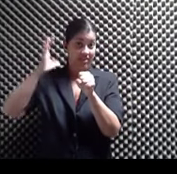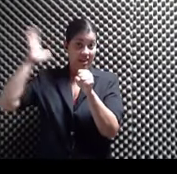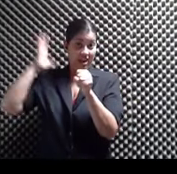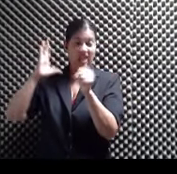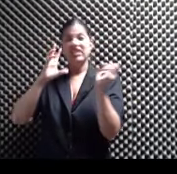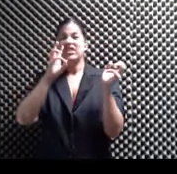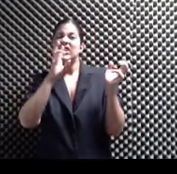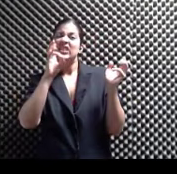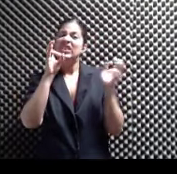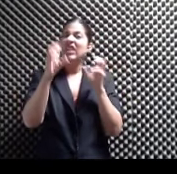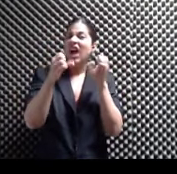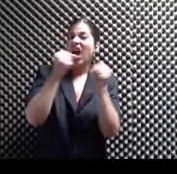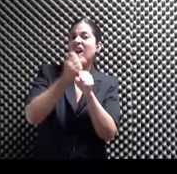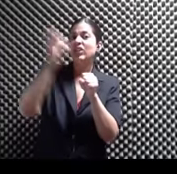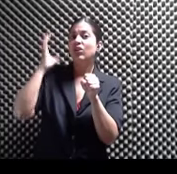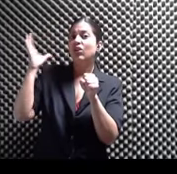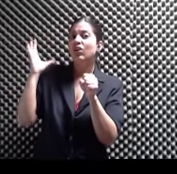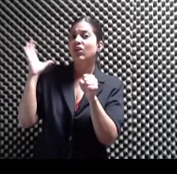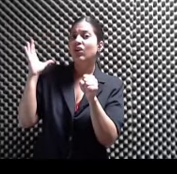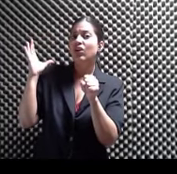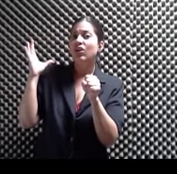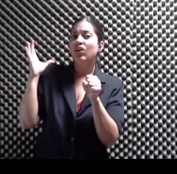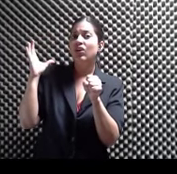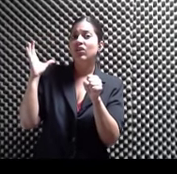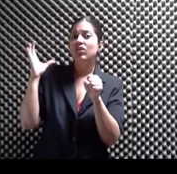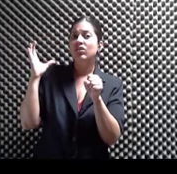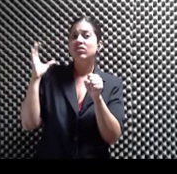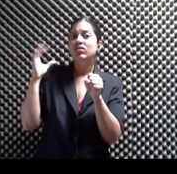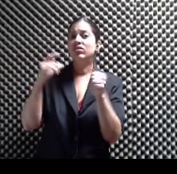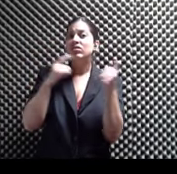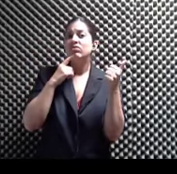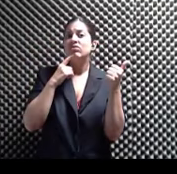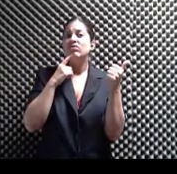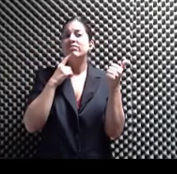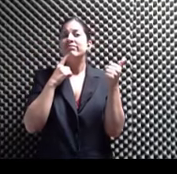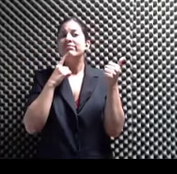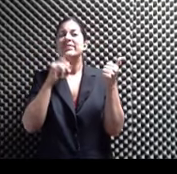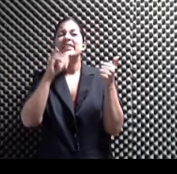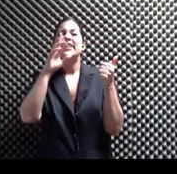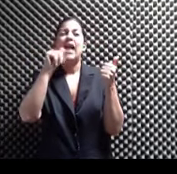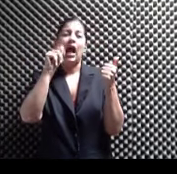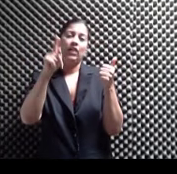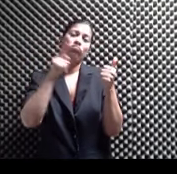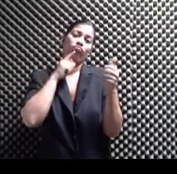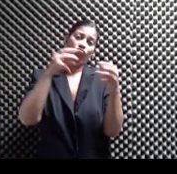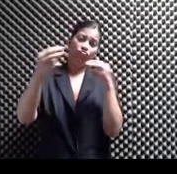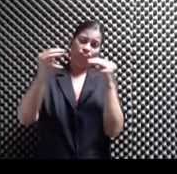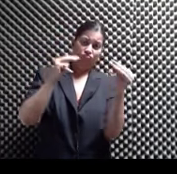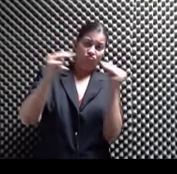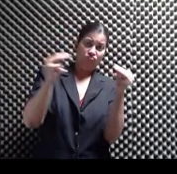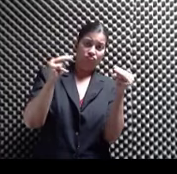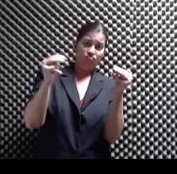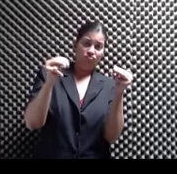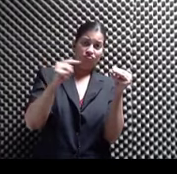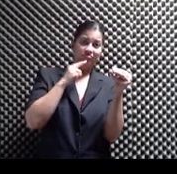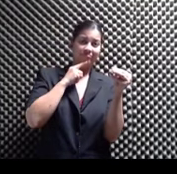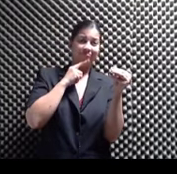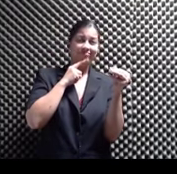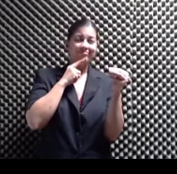6, 7 ¿verdad? Años atrás. ¿Qué había? Irak. Exacto, Irak. Estaba en su apogeo. En su apogeo. La justificación, ¿verdad?, de un